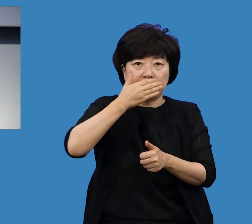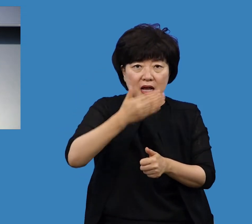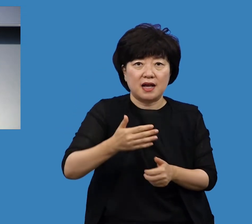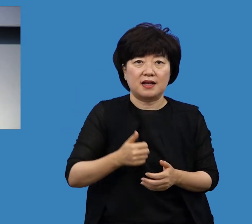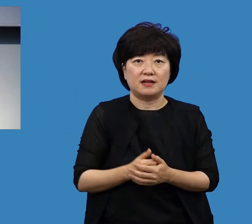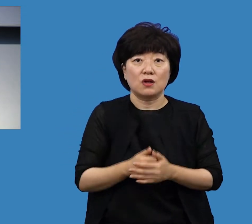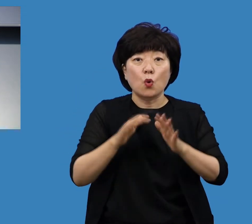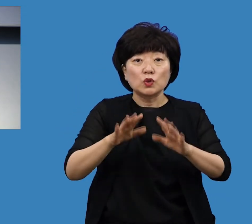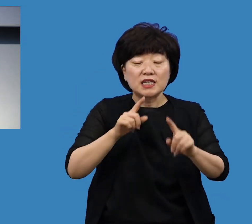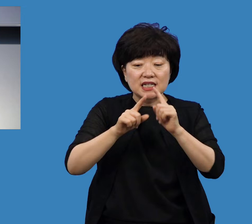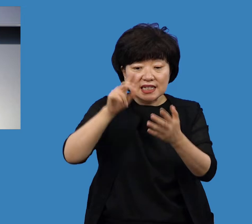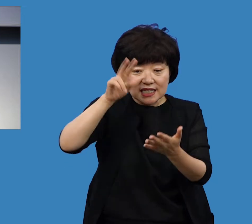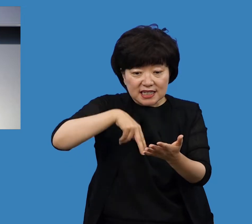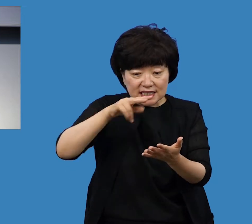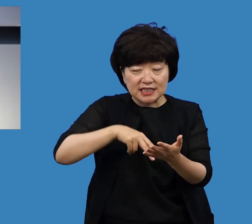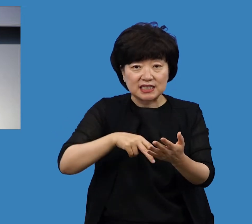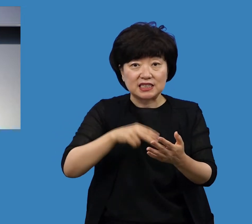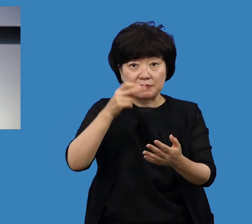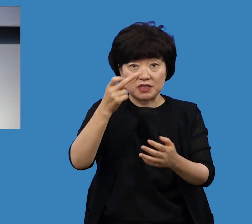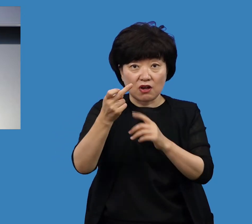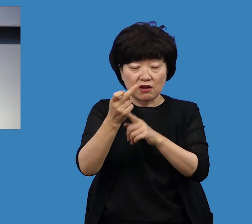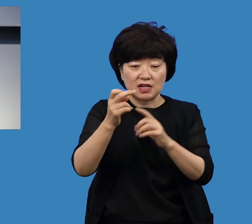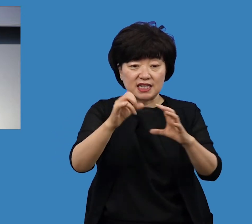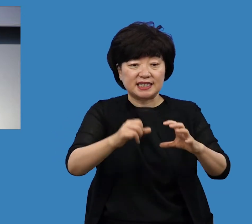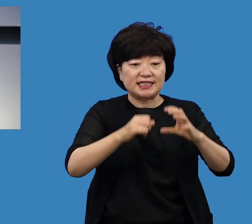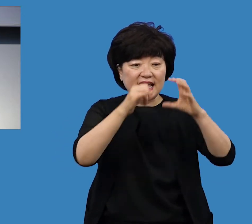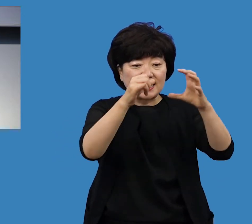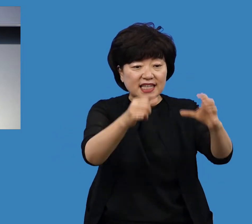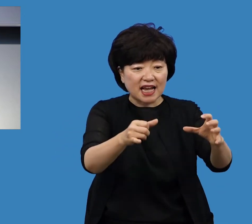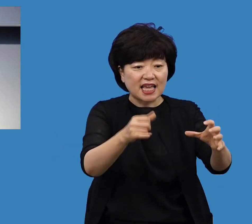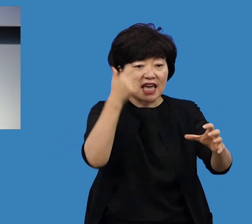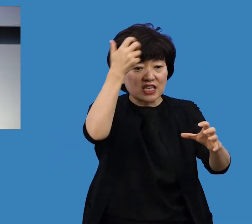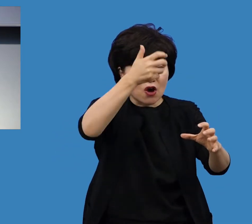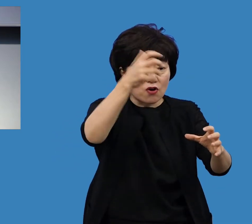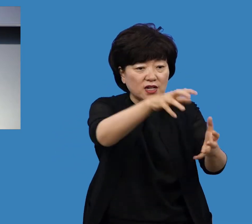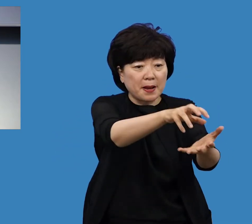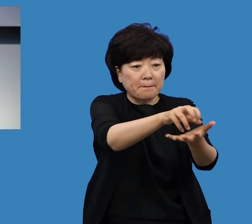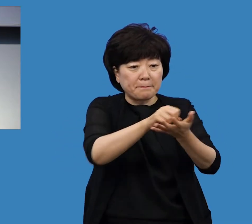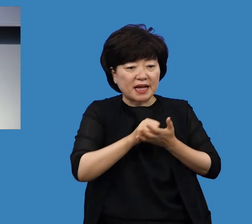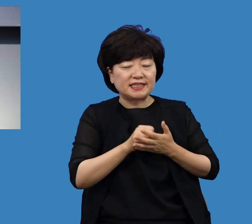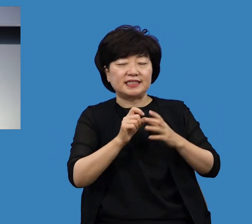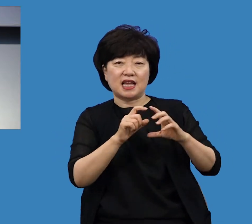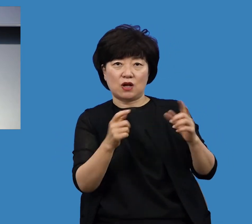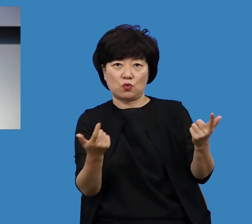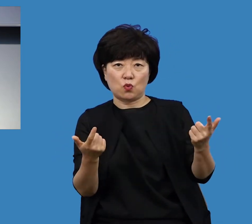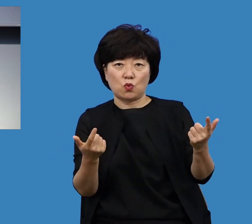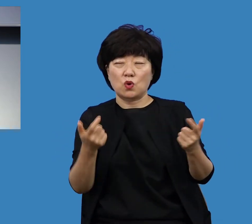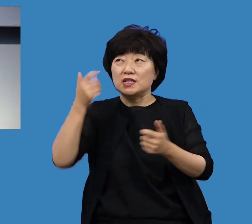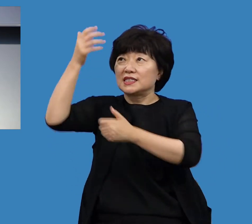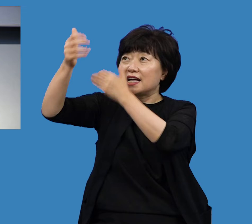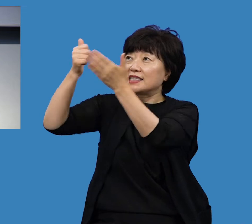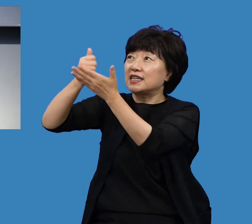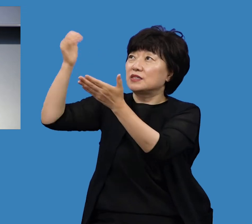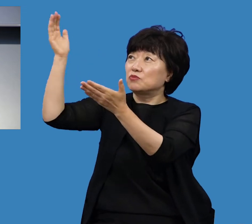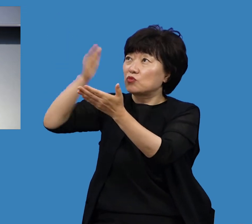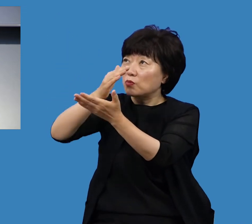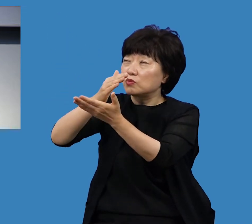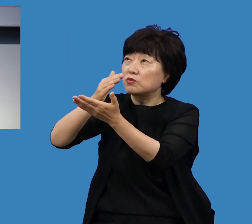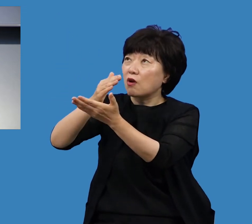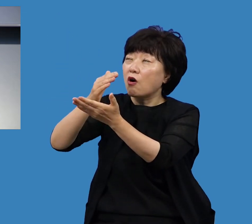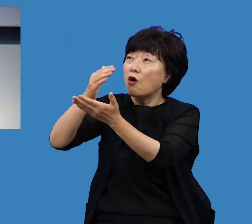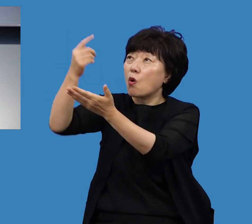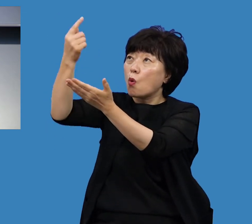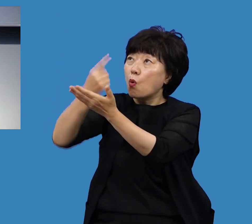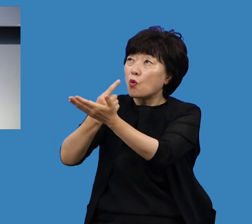읽으셨던 12절에 보면 뭐라 그럽니까? 세상의 영을 받지 아니하고 그리고 하나님으로부터 온 영을